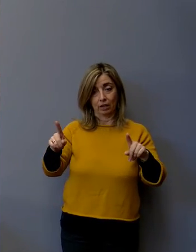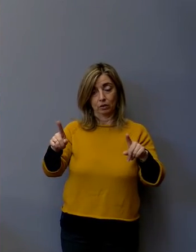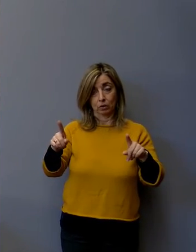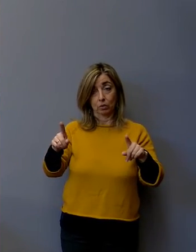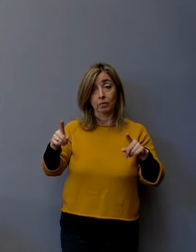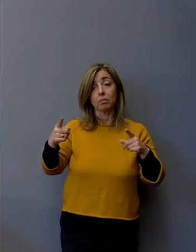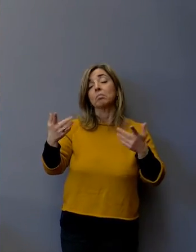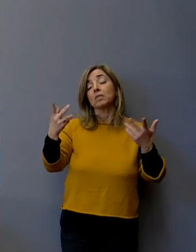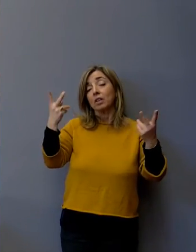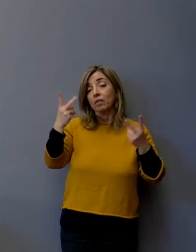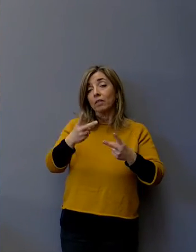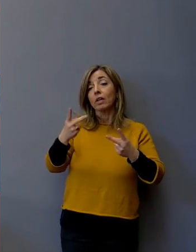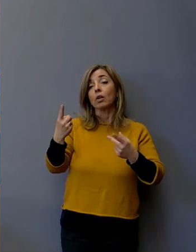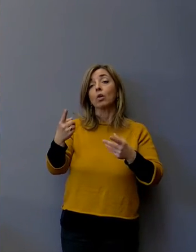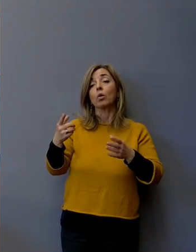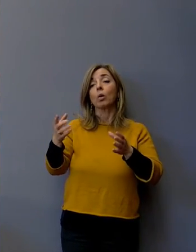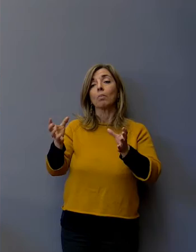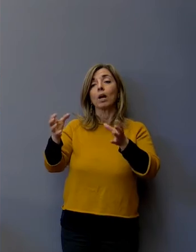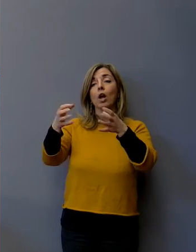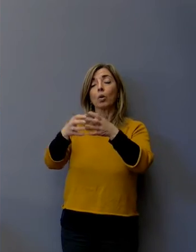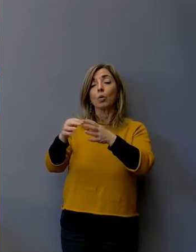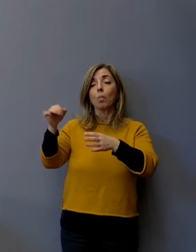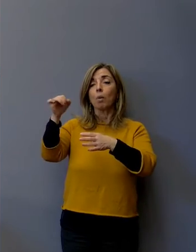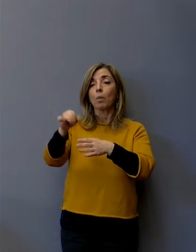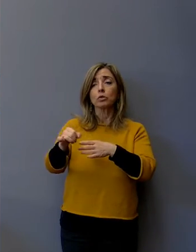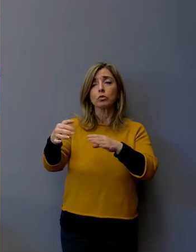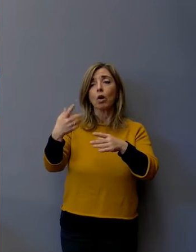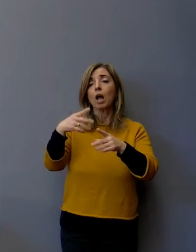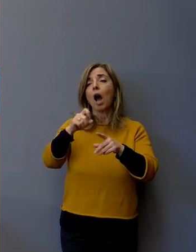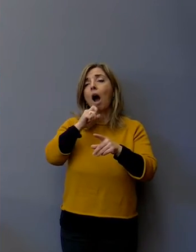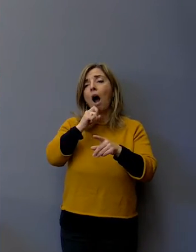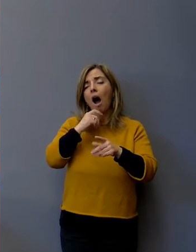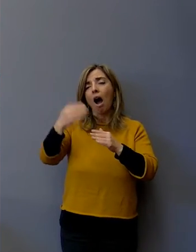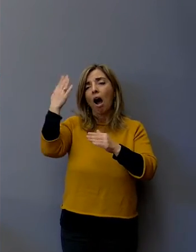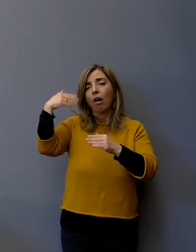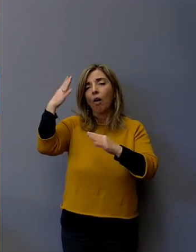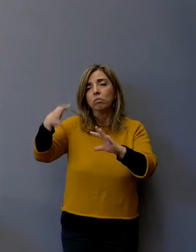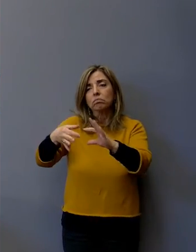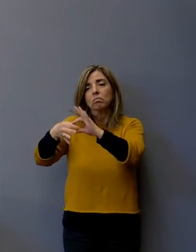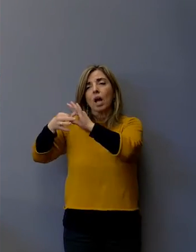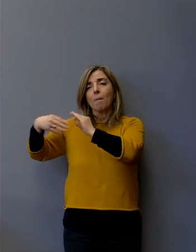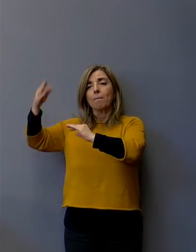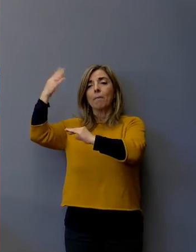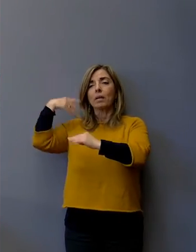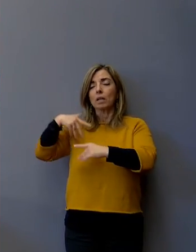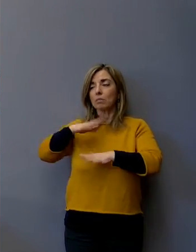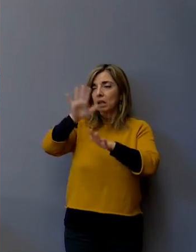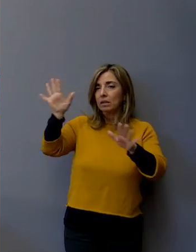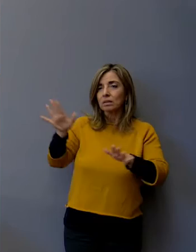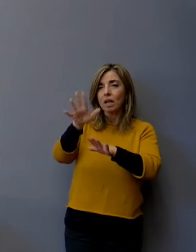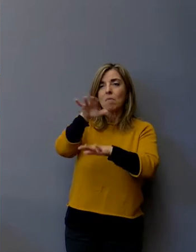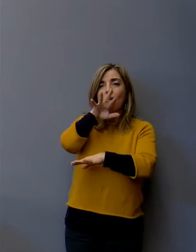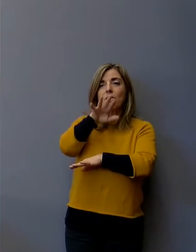priva di una visione legato ancora al passato mi sembra di sentirli veterocomunisti di un tempo non è possibile